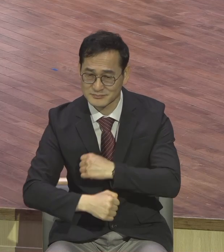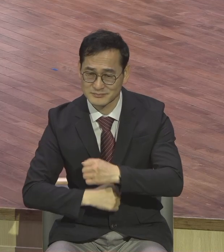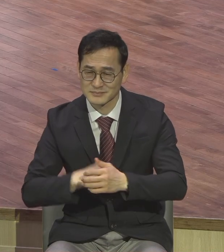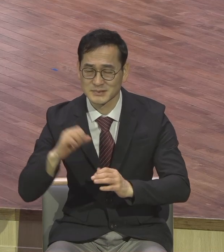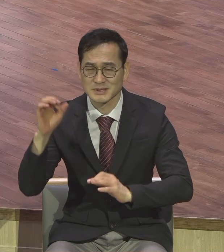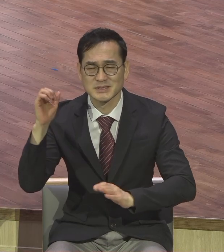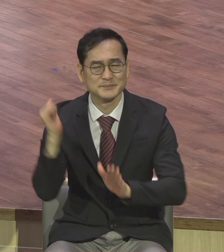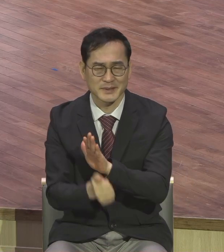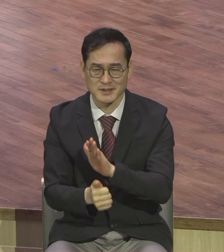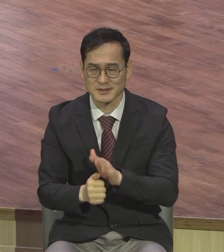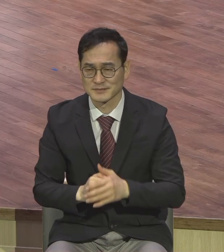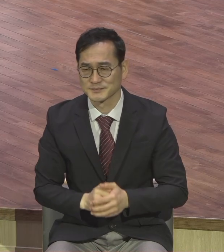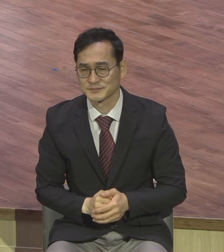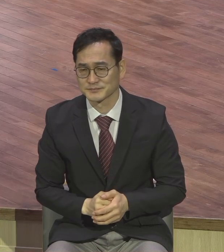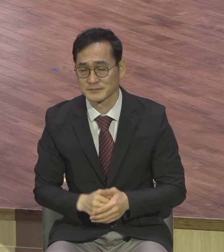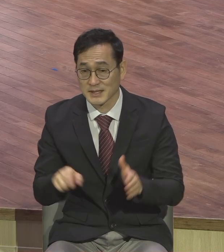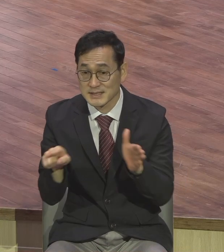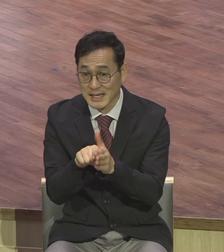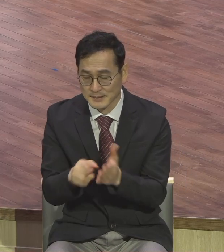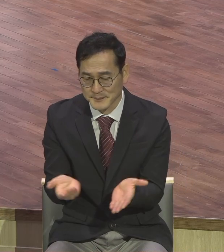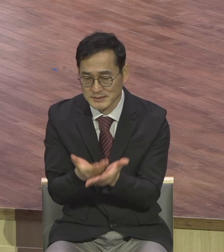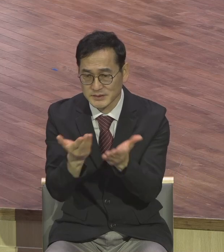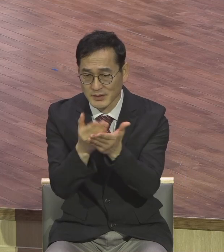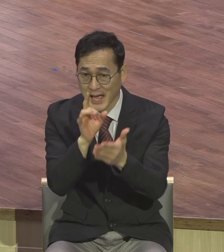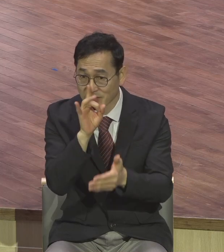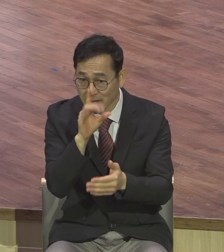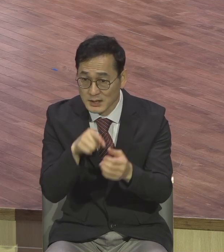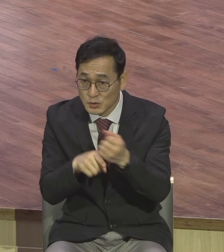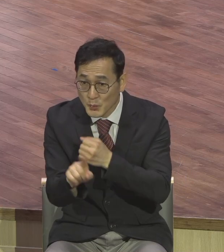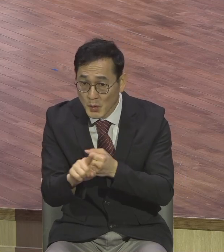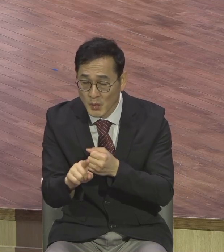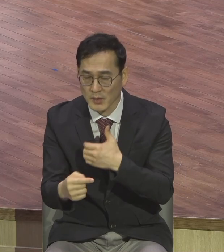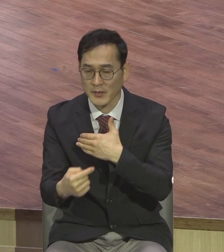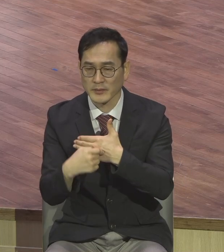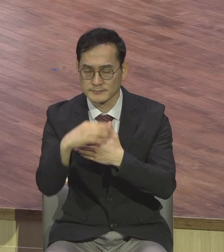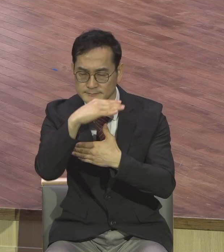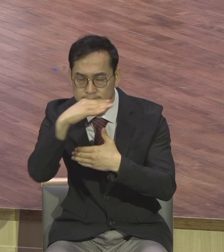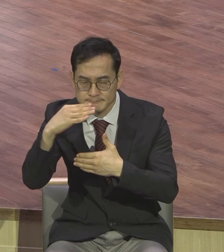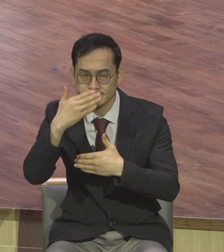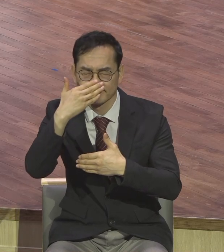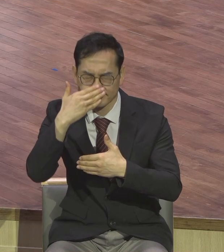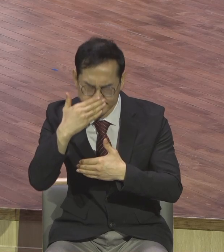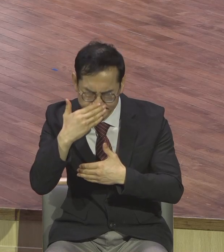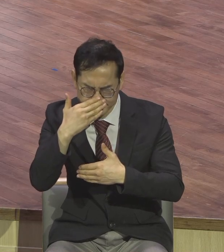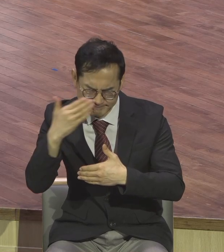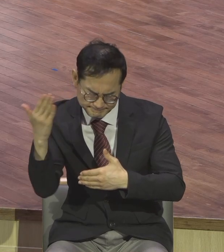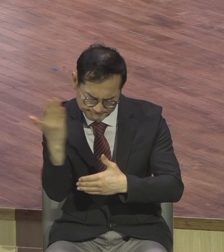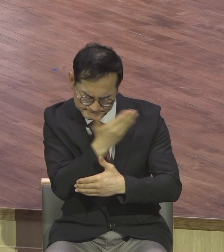왜 신앙 안 자는 줄 아세요? 끝으로 보면 되게 착합니다. 온순합니다.